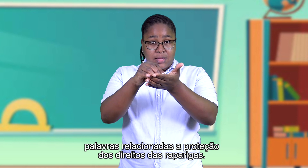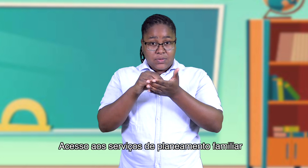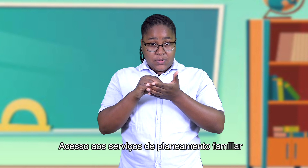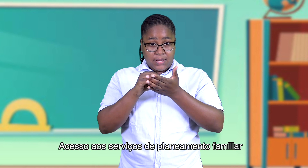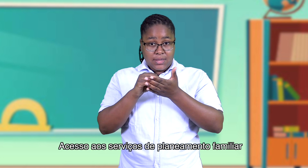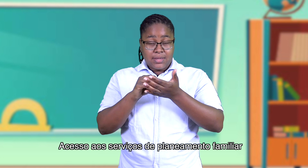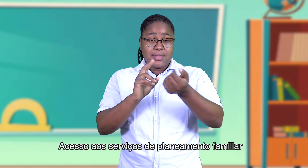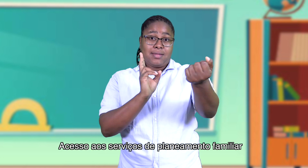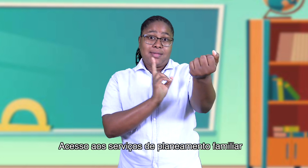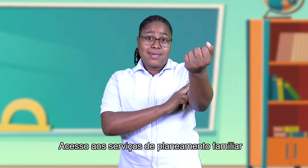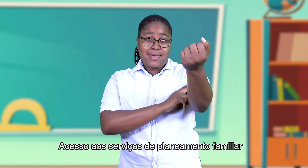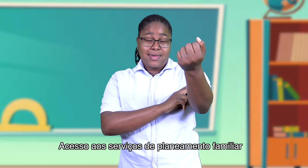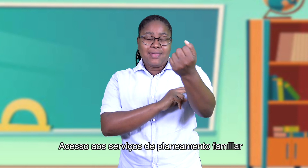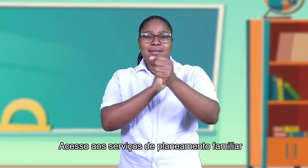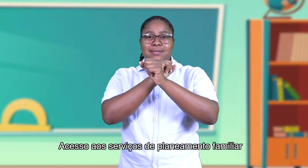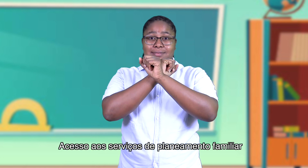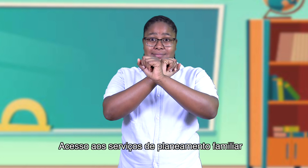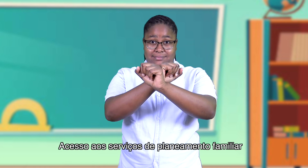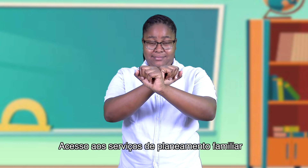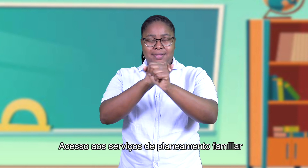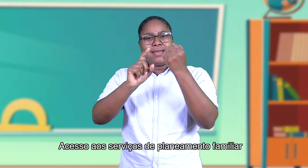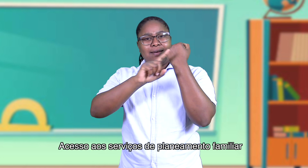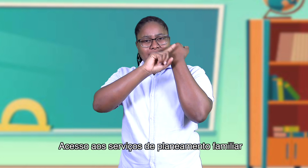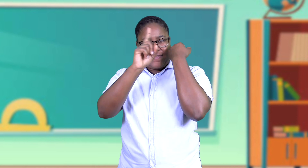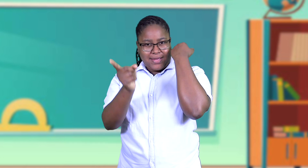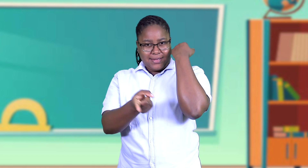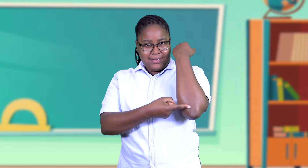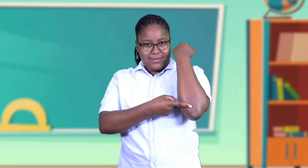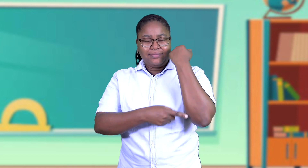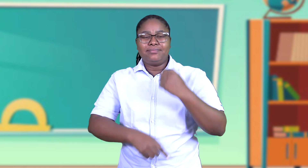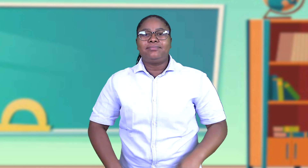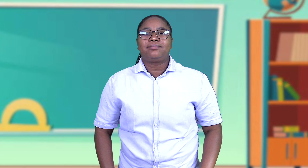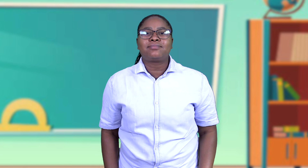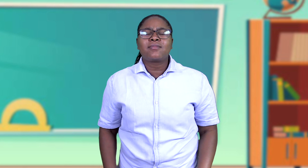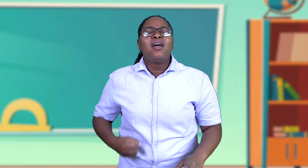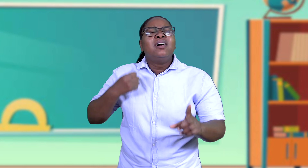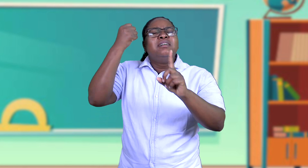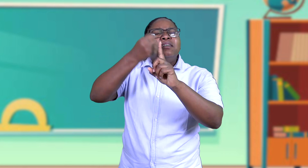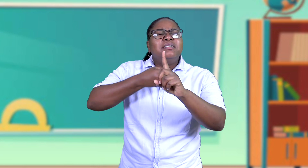raparigas. Acesso aos serviços de planeamento familiar.